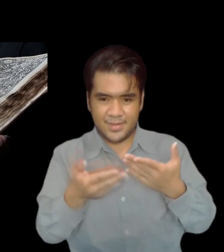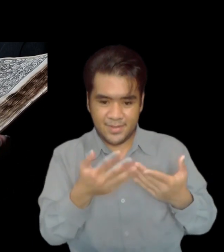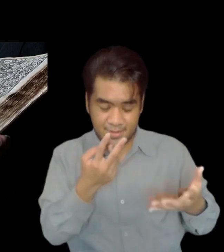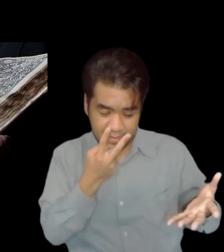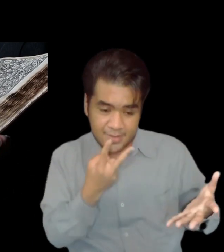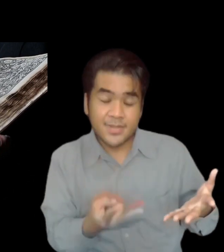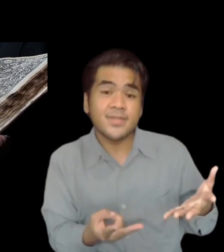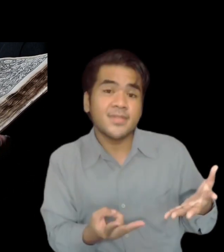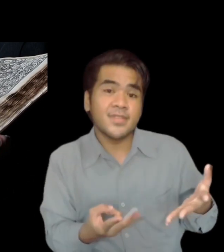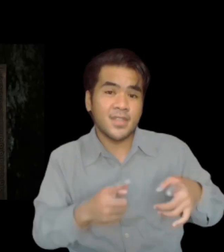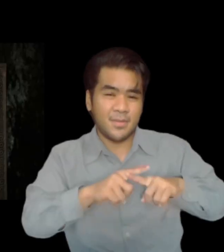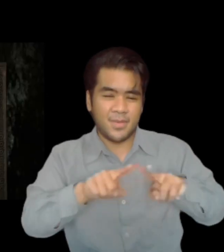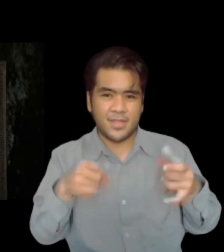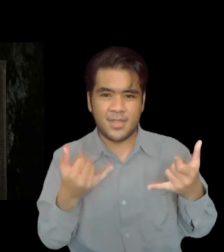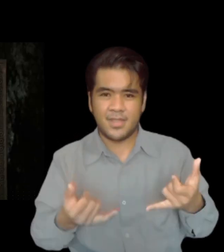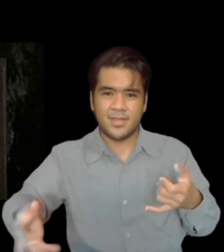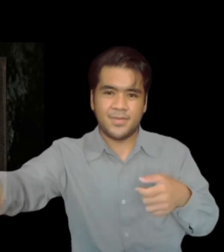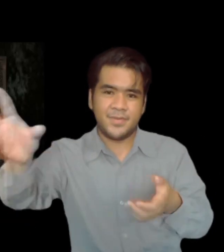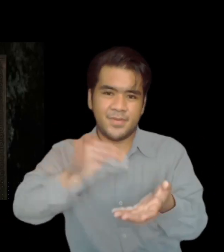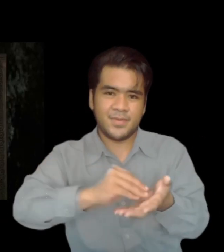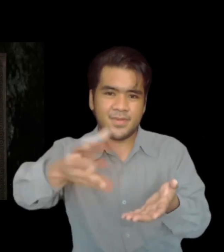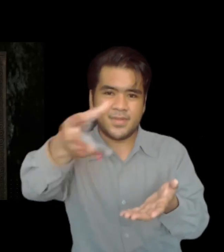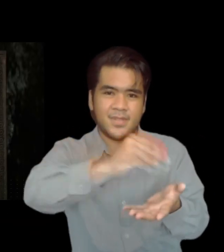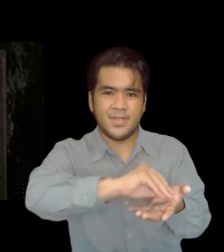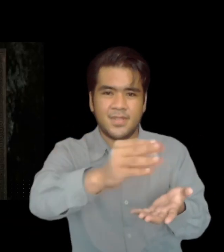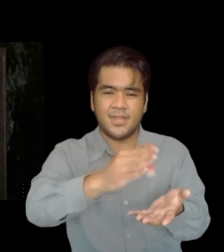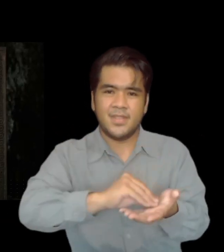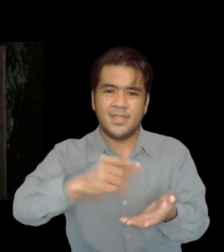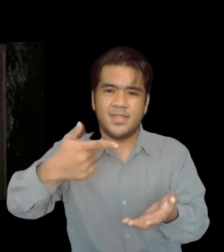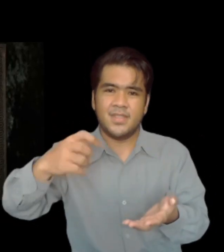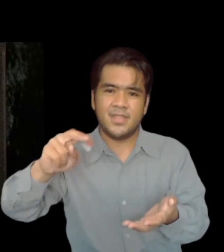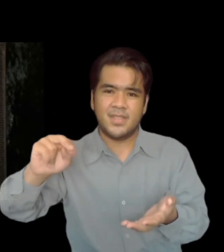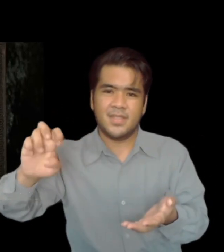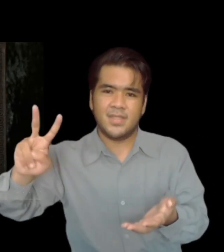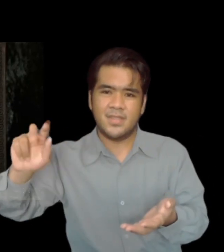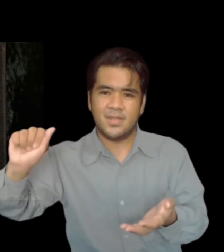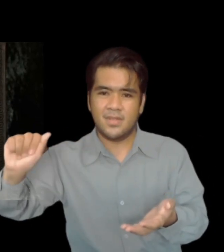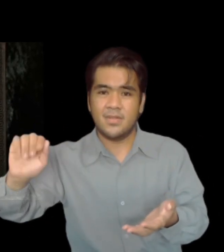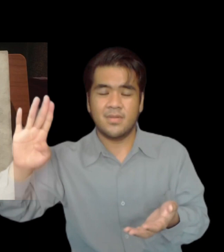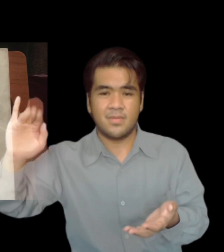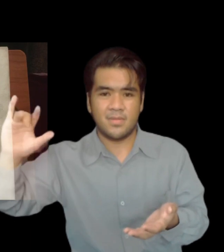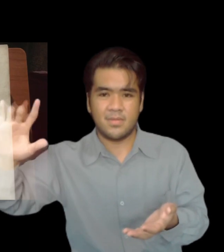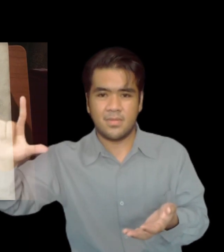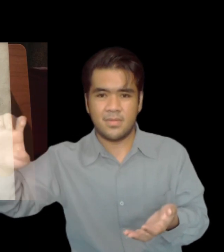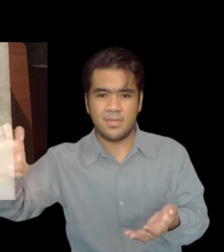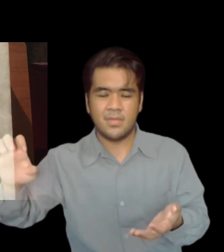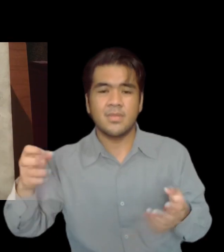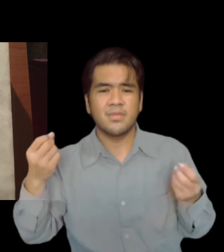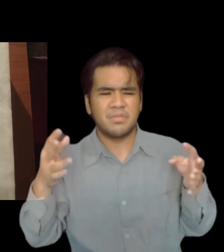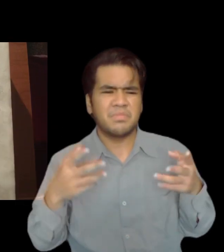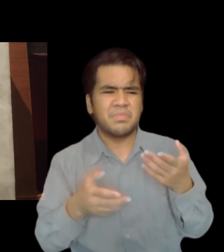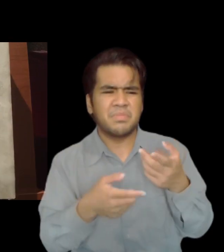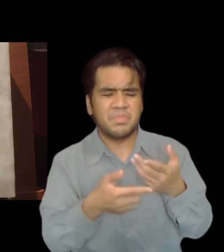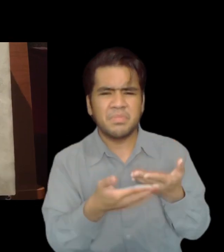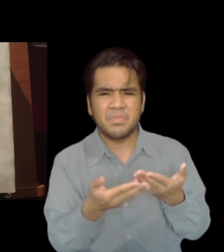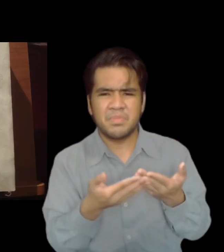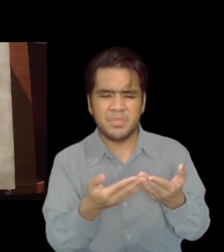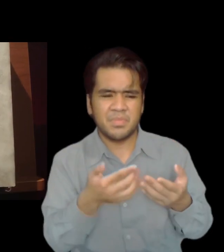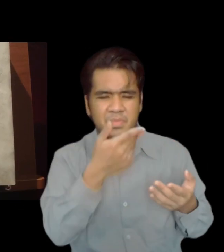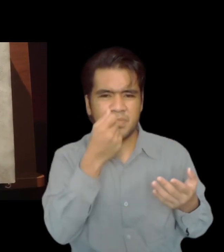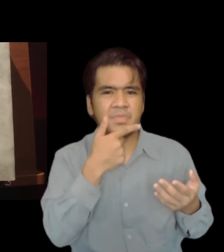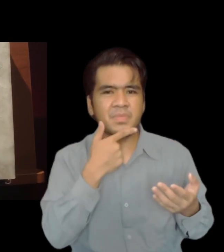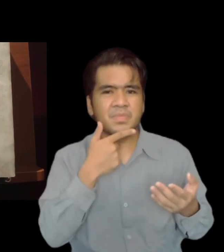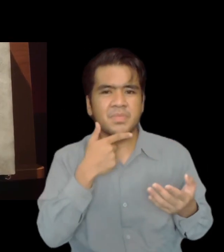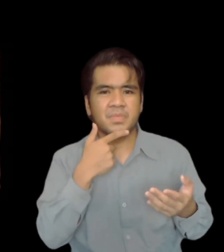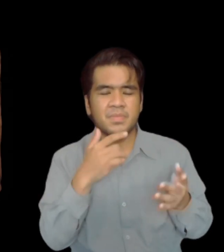upang madaling makita ng lahat. Ngunit, noong nailimbag ang Geneva Bible noong 1560, ay mabilis itong nalampasan ang popularidad